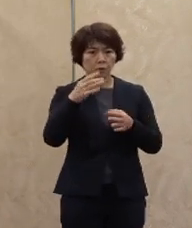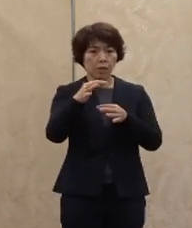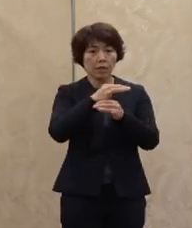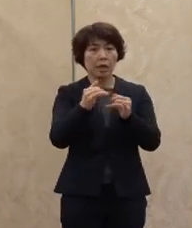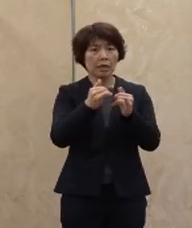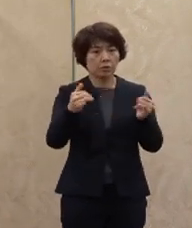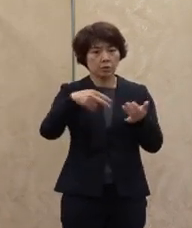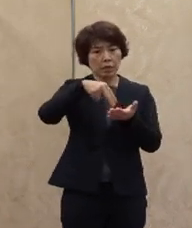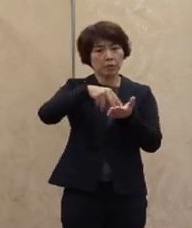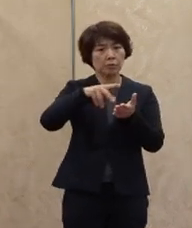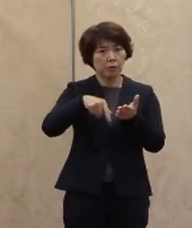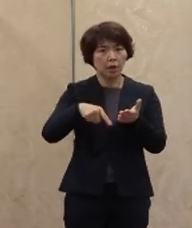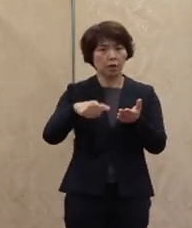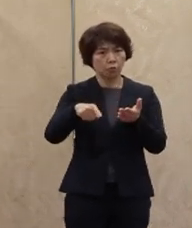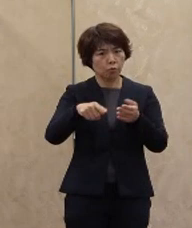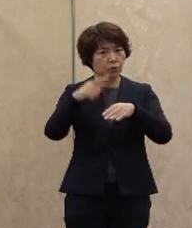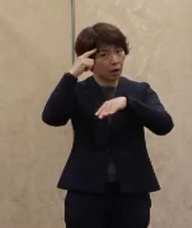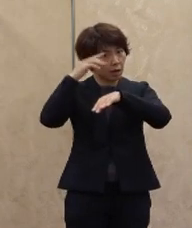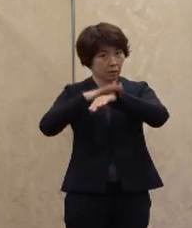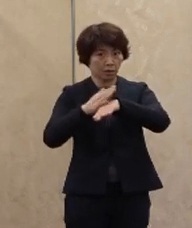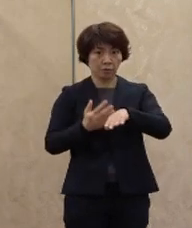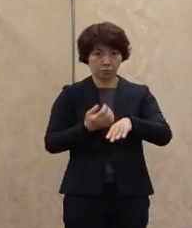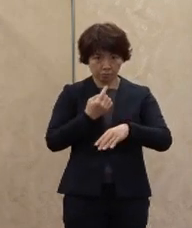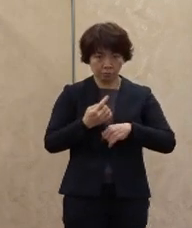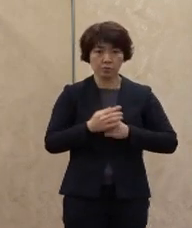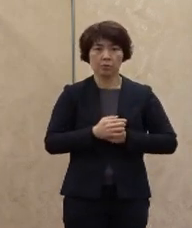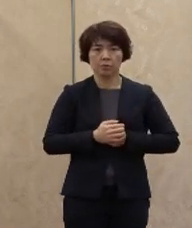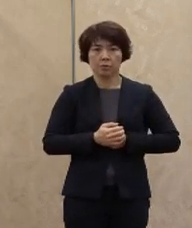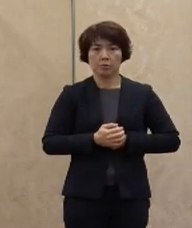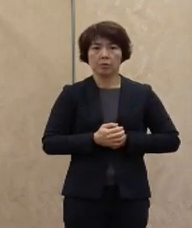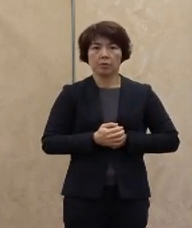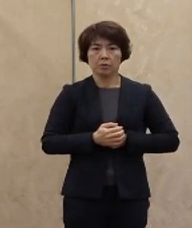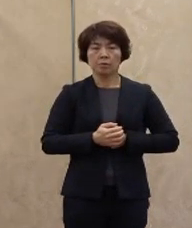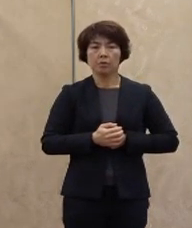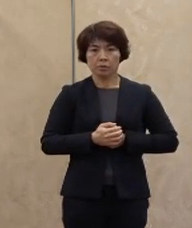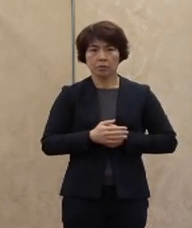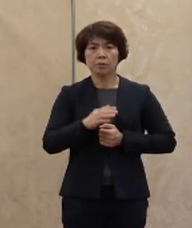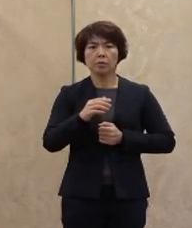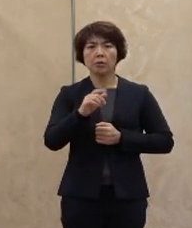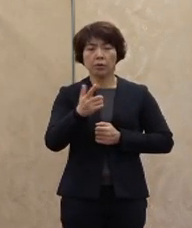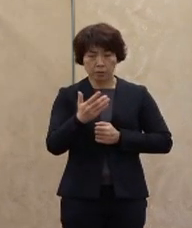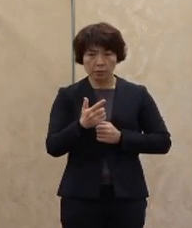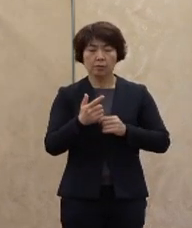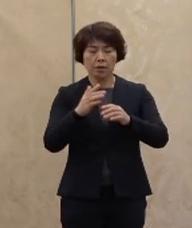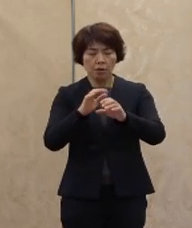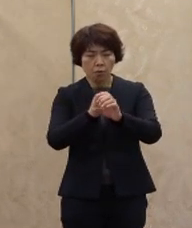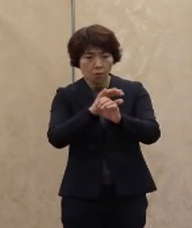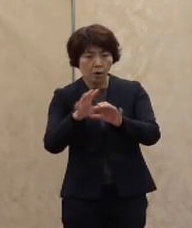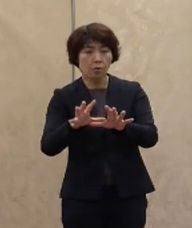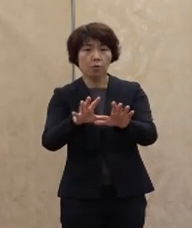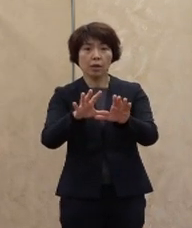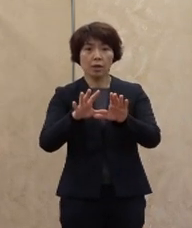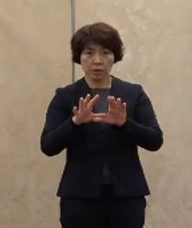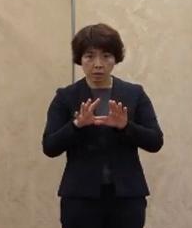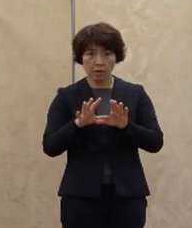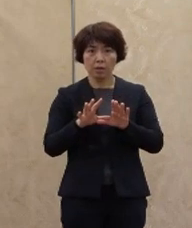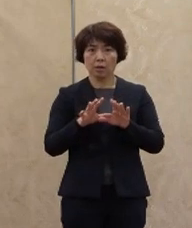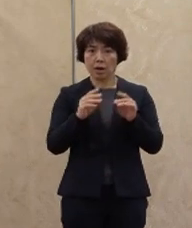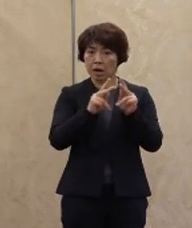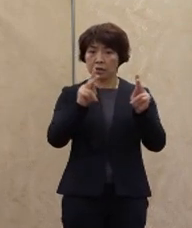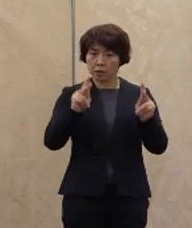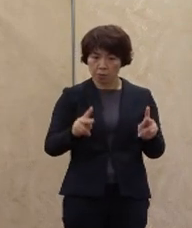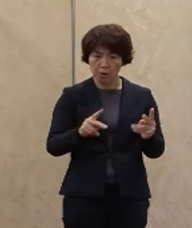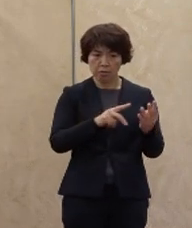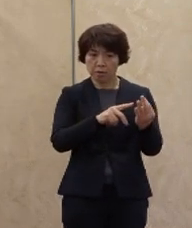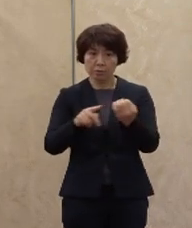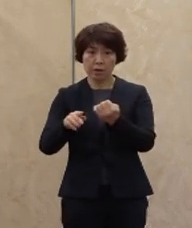えると思います。で、それだけではなくて、だからやっぱりこのコロナを受け入れることによる課題というのはやっぱりい